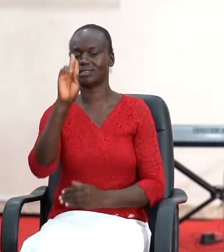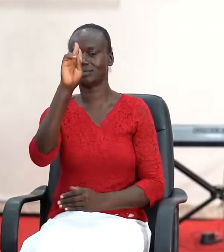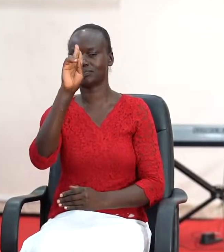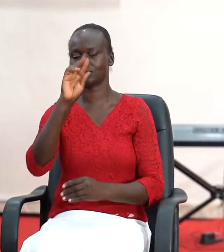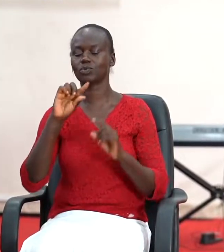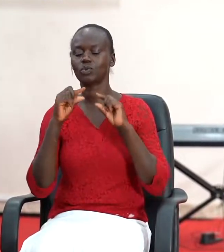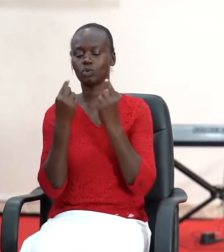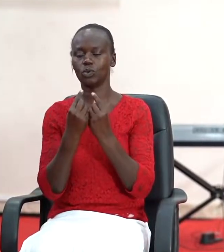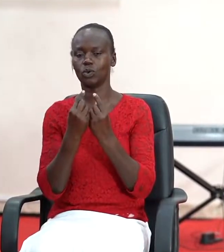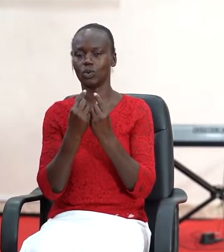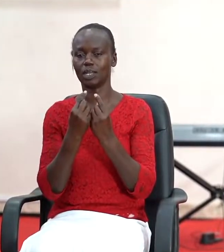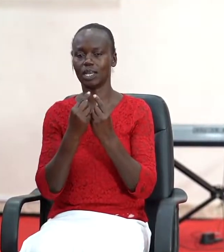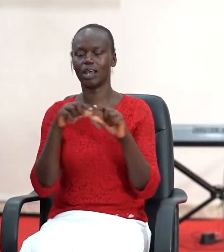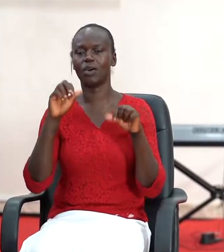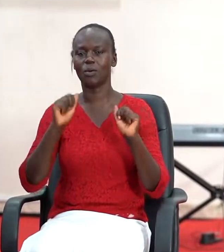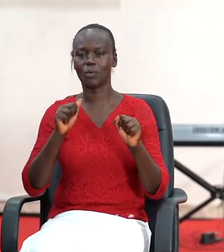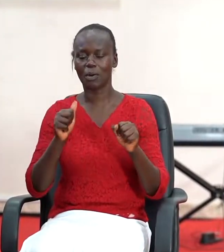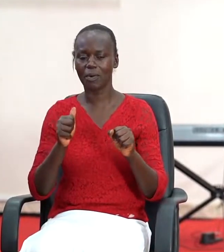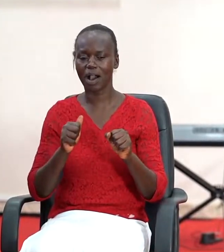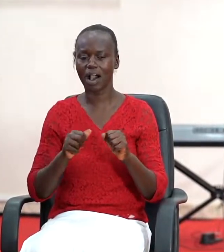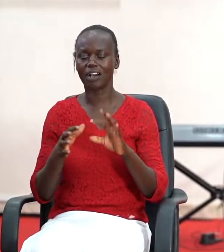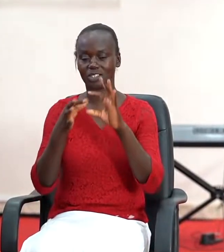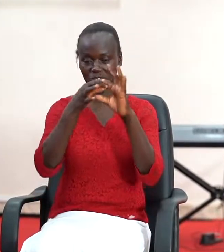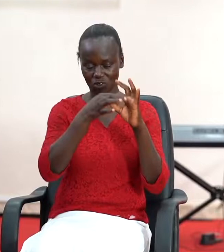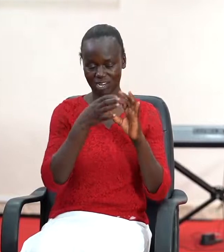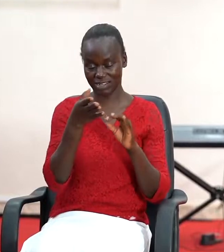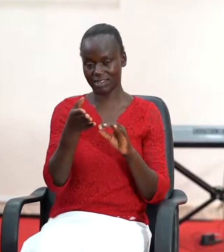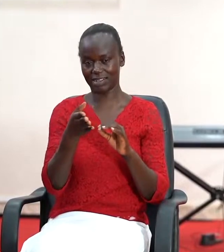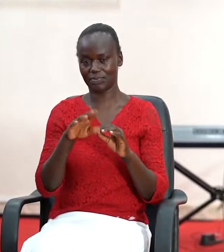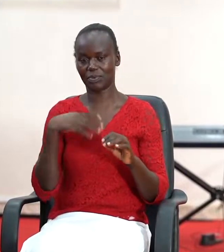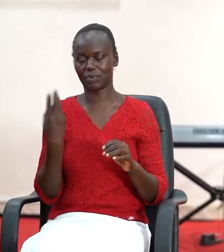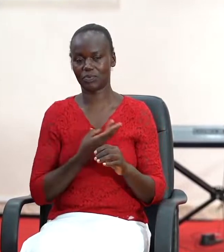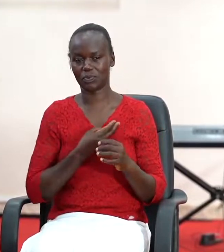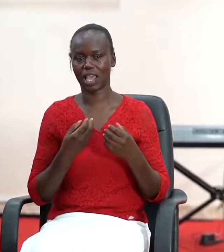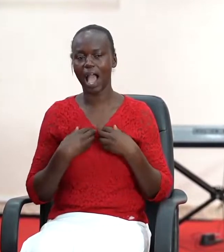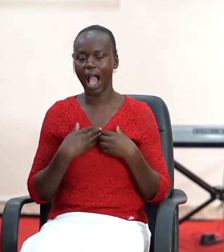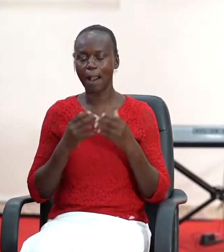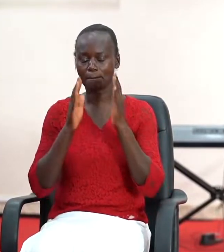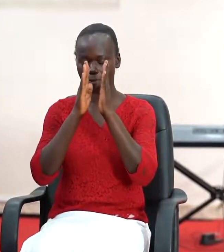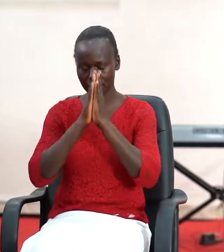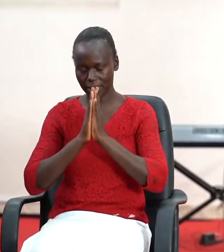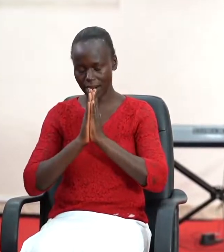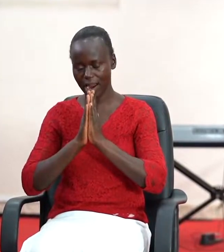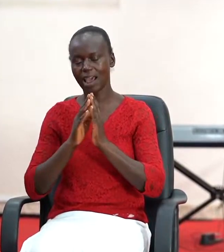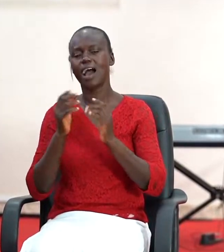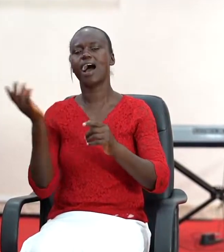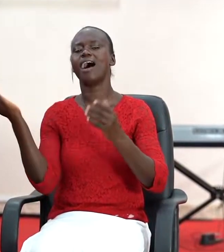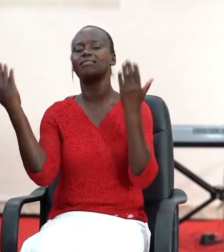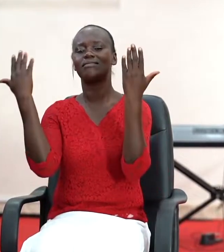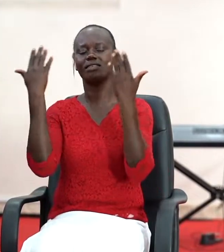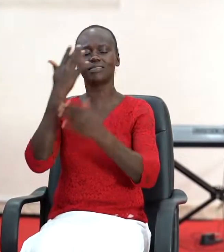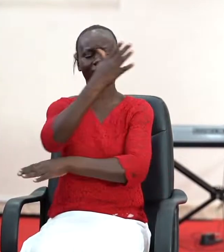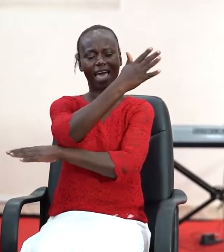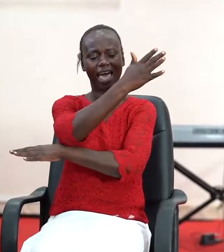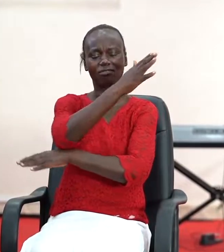yetu. Unaweza pata link ujoin hapo. Hiyo WhatsApp group tunakuwaga na devotions hapo kila jioni. Tunashare